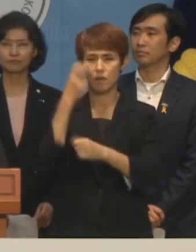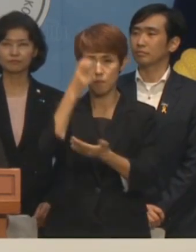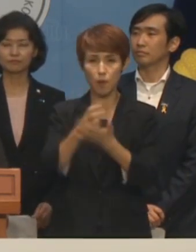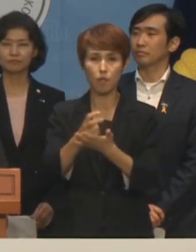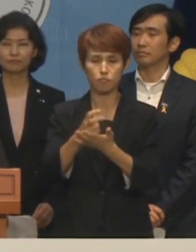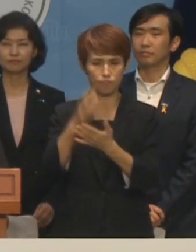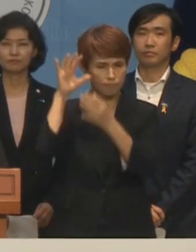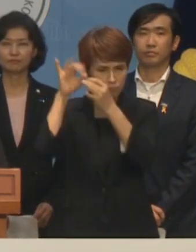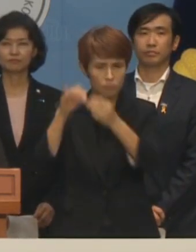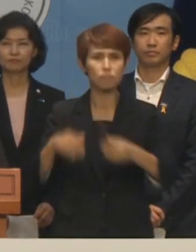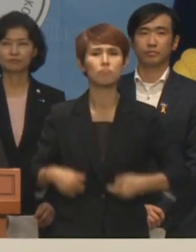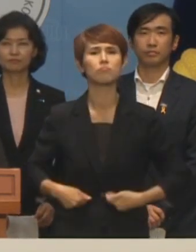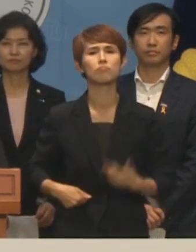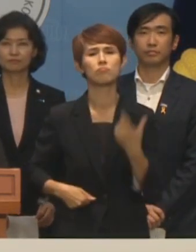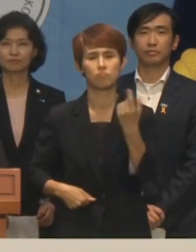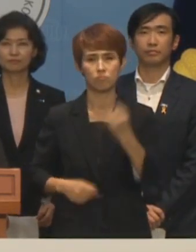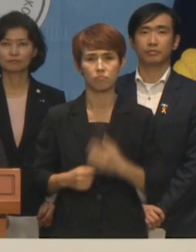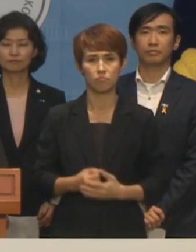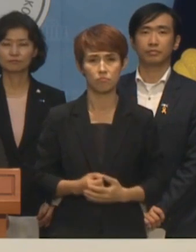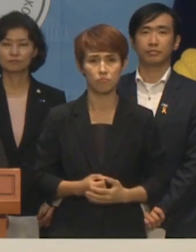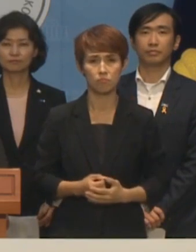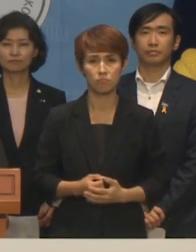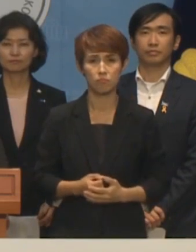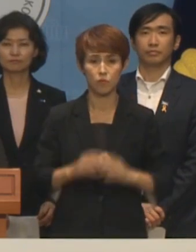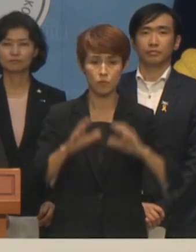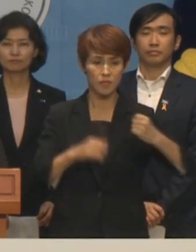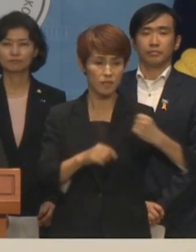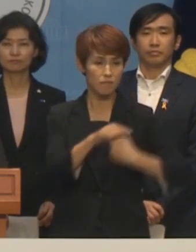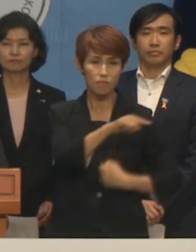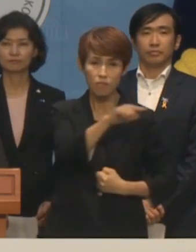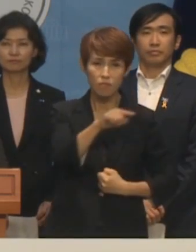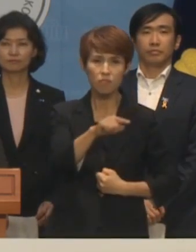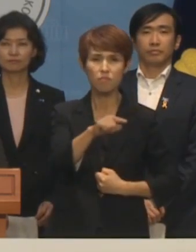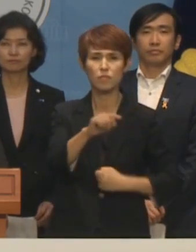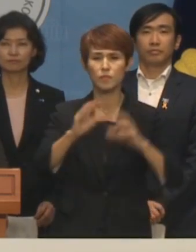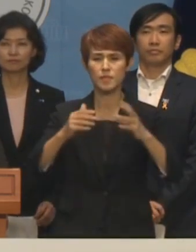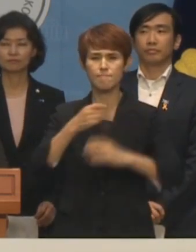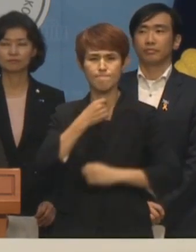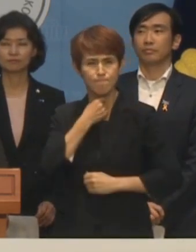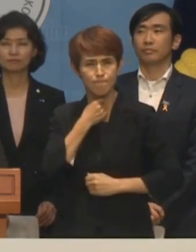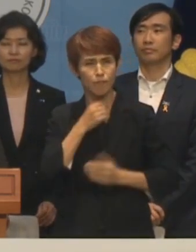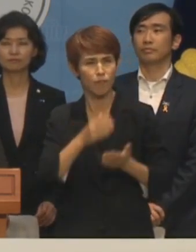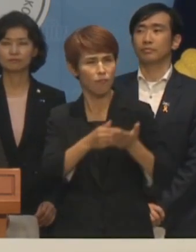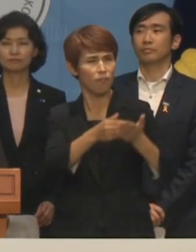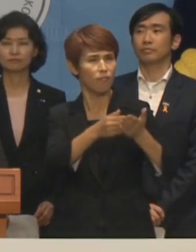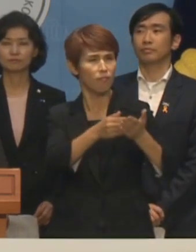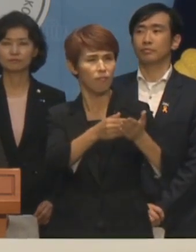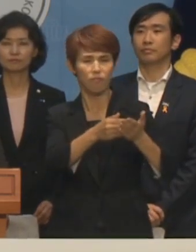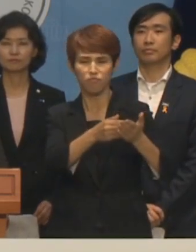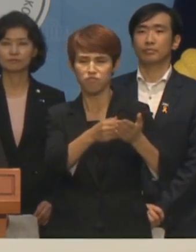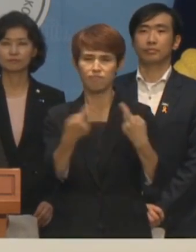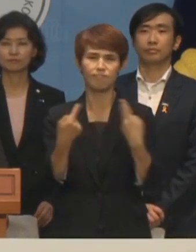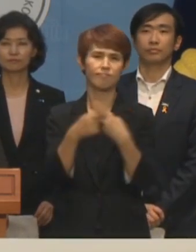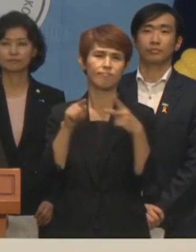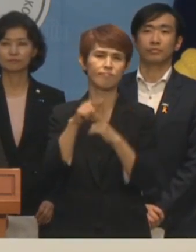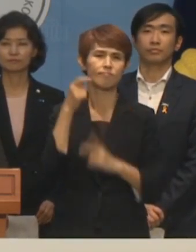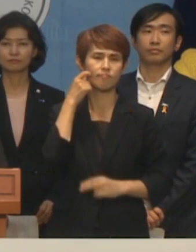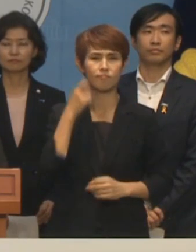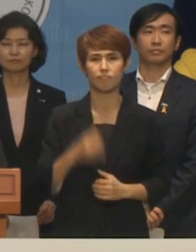재의결에 찬성해야만 한다. 그러나 국민의힘은 이러한 국민의 열망을 전혀 이해하지 못하고